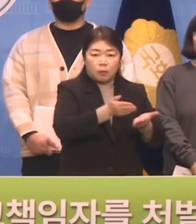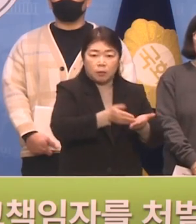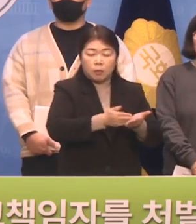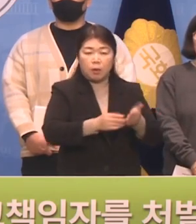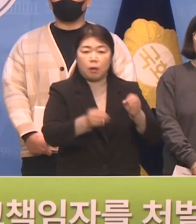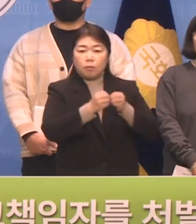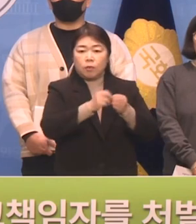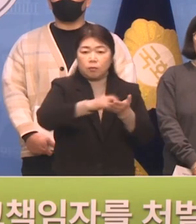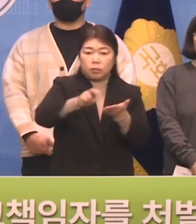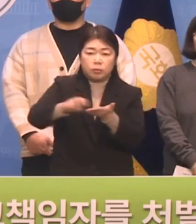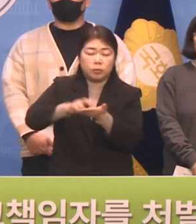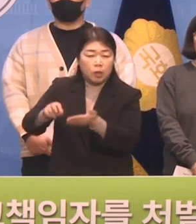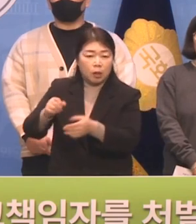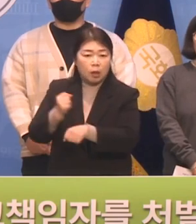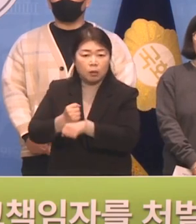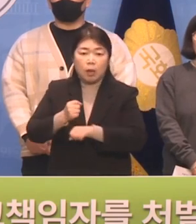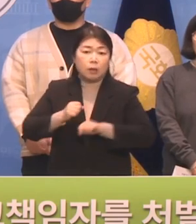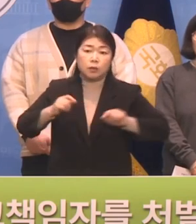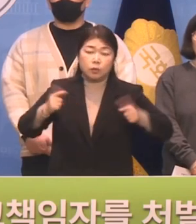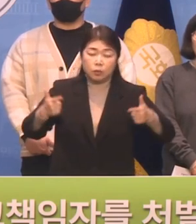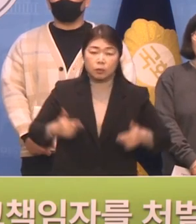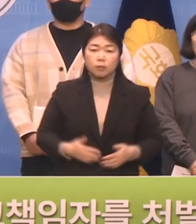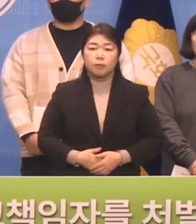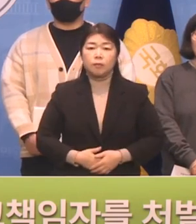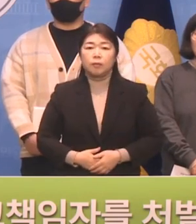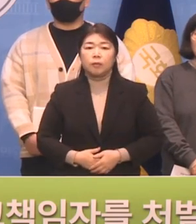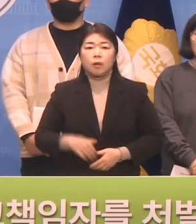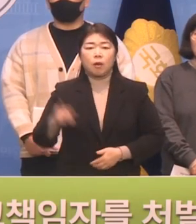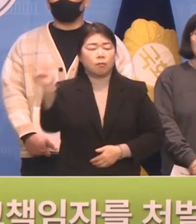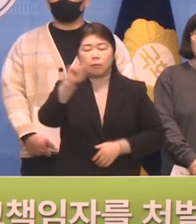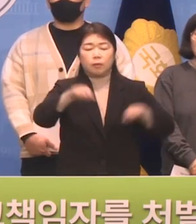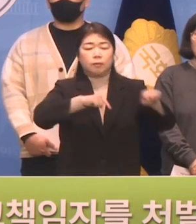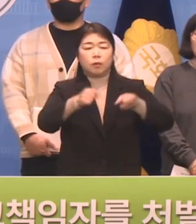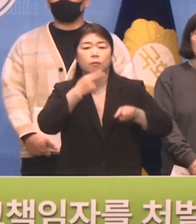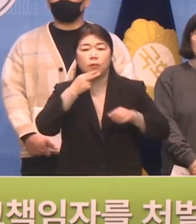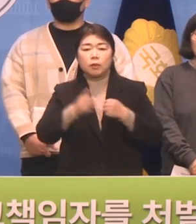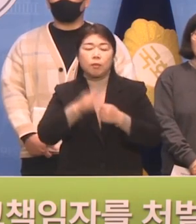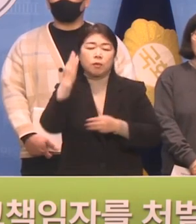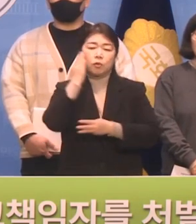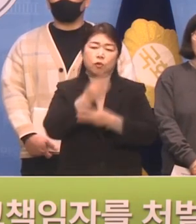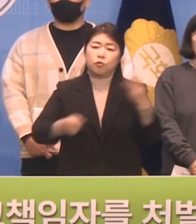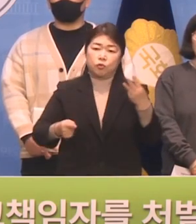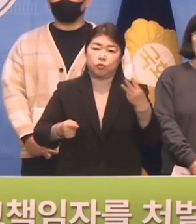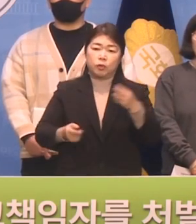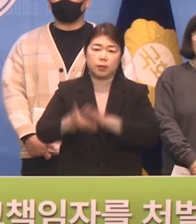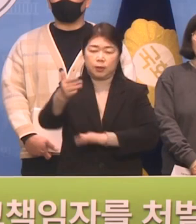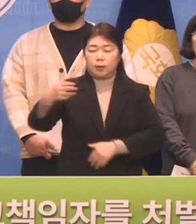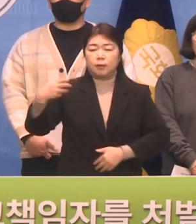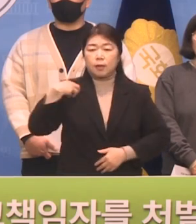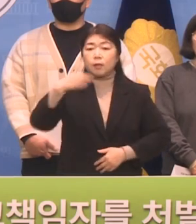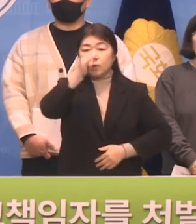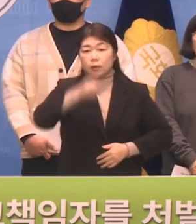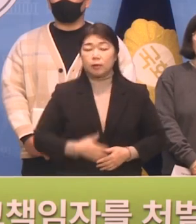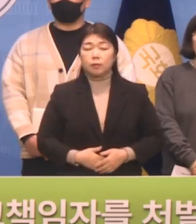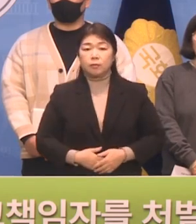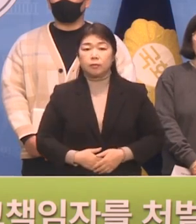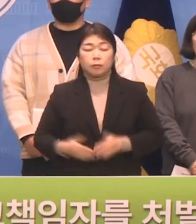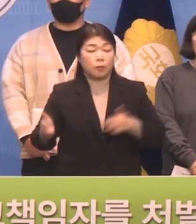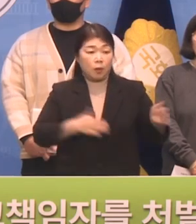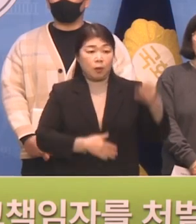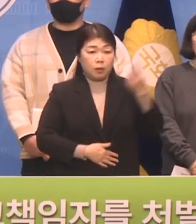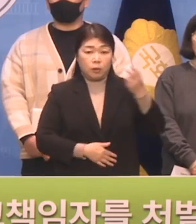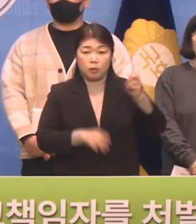의무가 있음에도 실질적으로 부재하였다는 점으로 볼 때 청주시의 책임이 있습니다. 2020년에